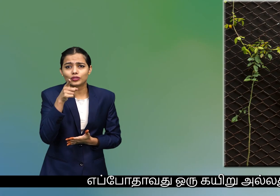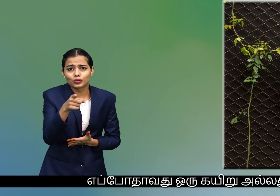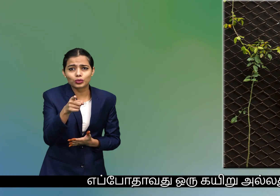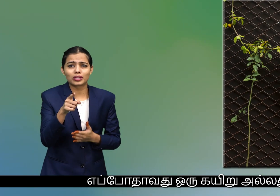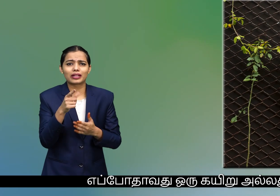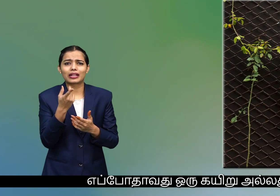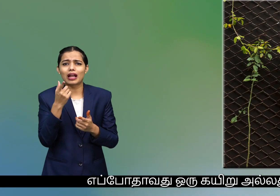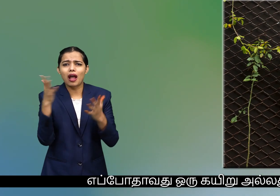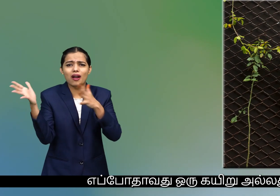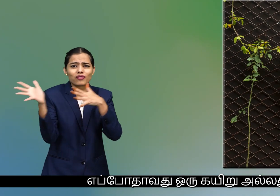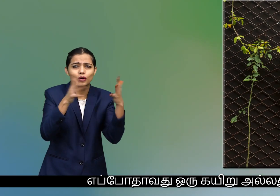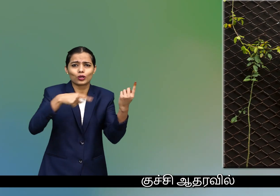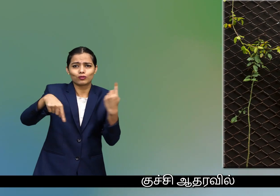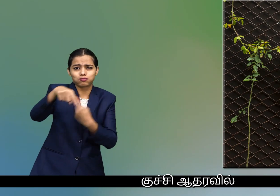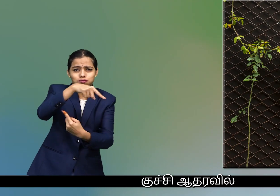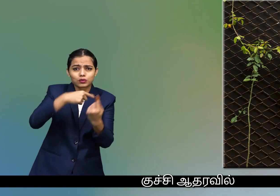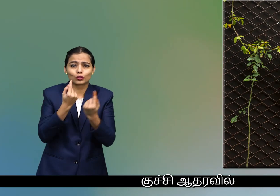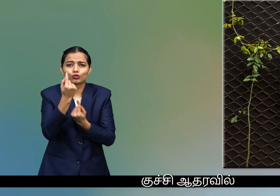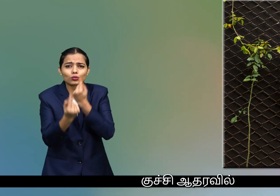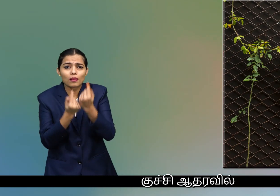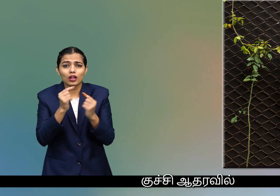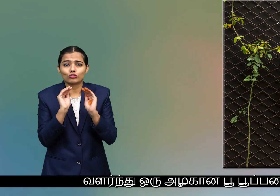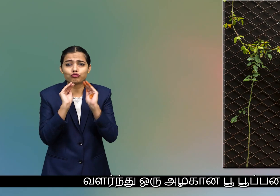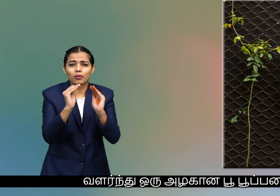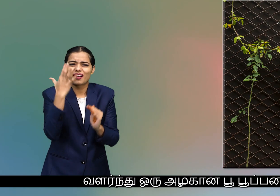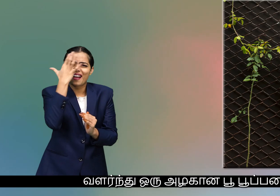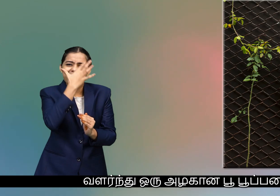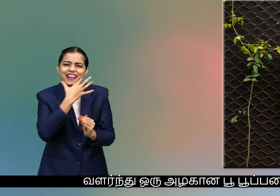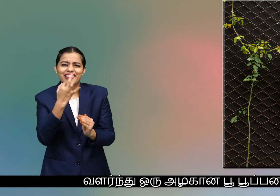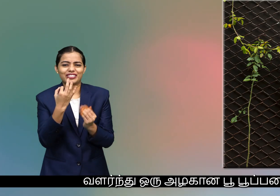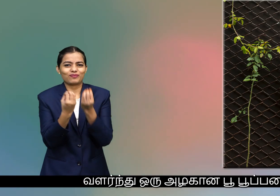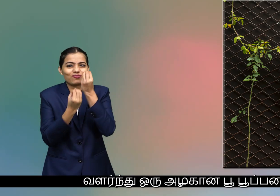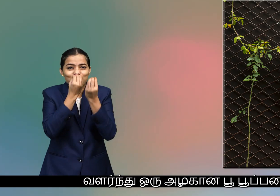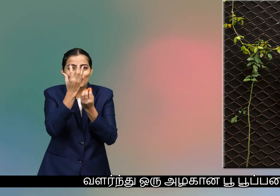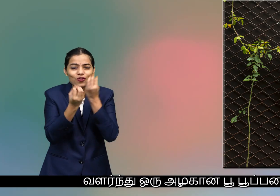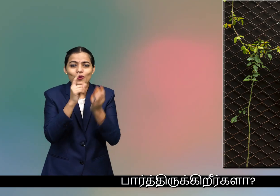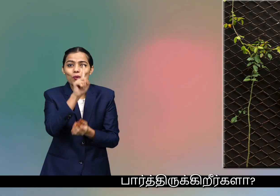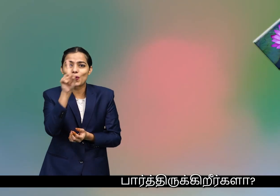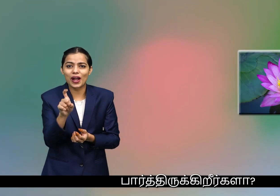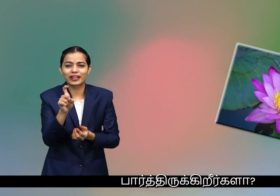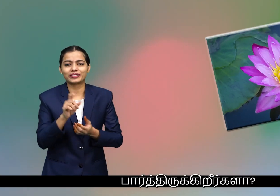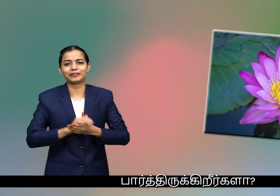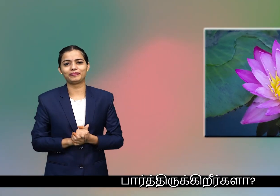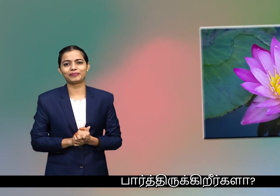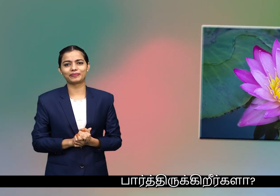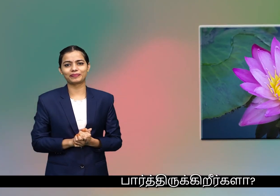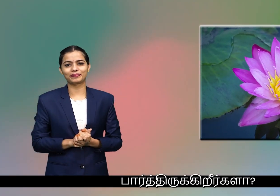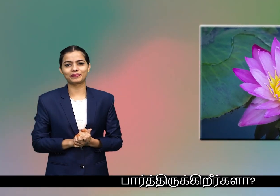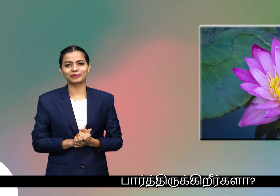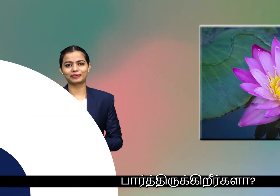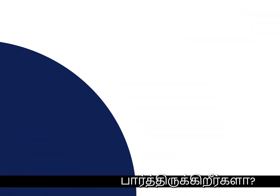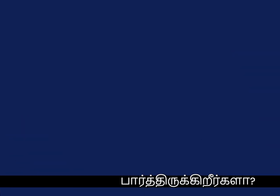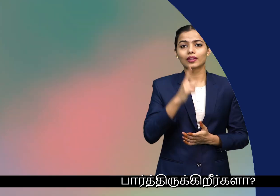எப்போதாவது ஒரு கயிறு அல்லது குச்சி ஆதரவில் வளர்ந்து ஒரு அழகான பூ பூப்பதை பார்த்திருக்கிறீர்களா?